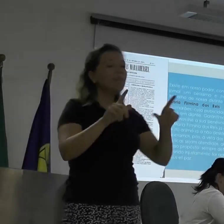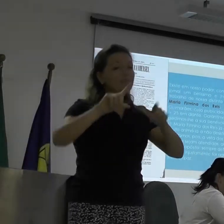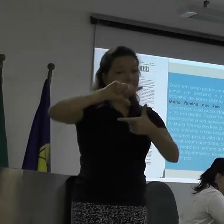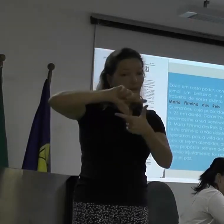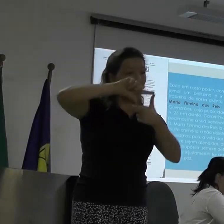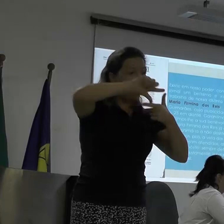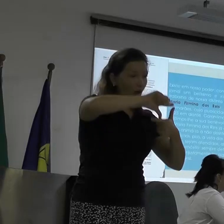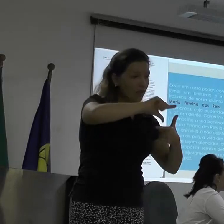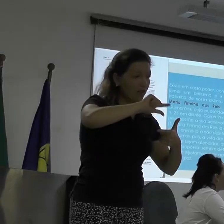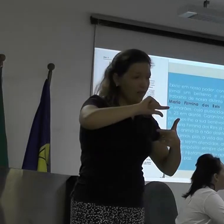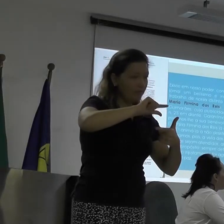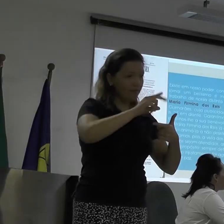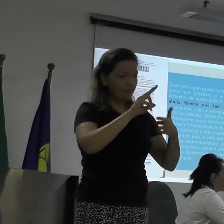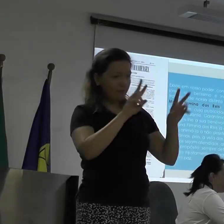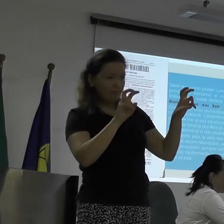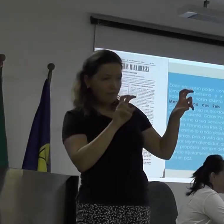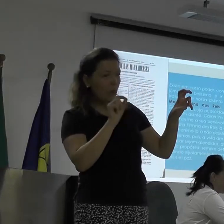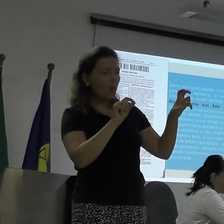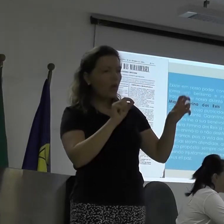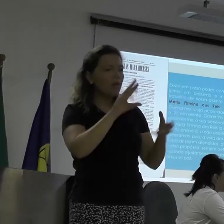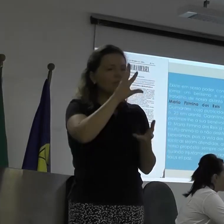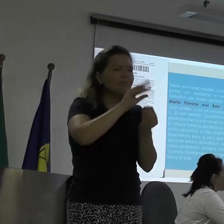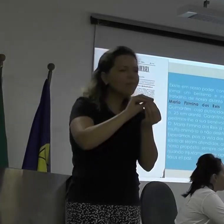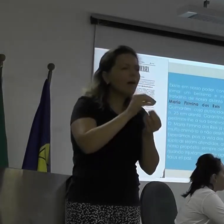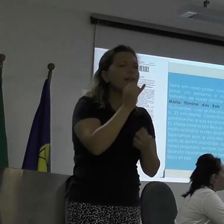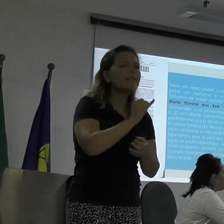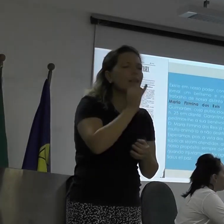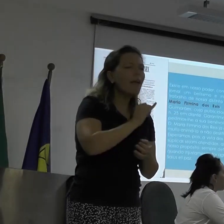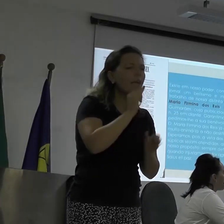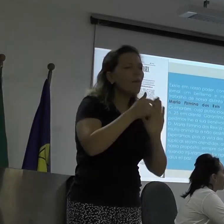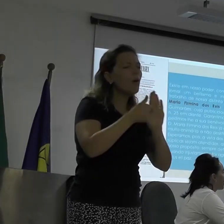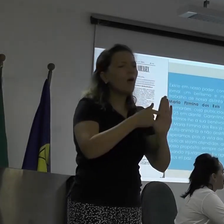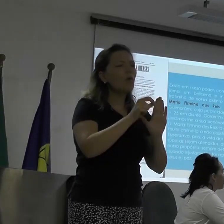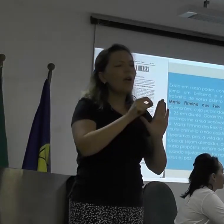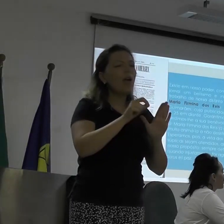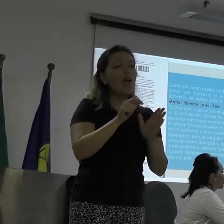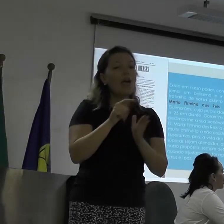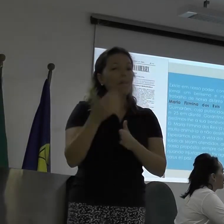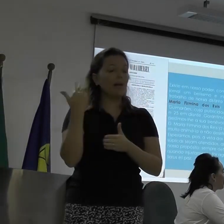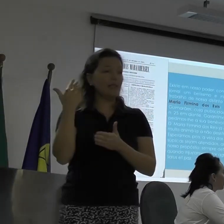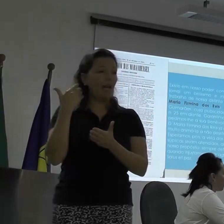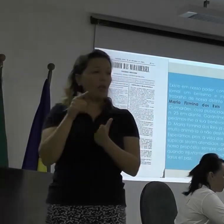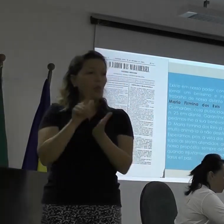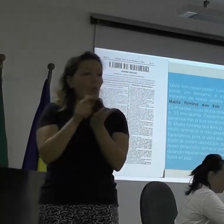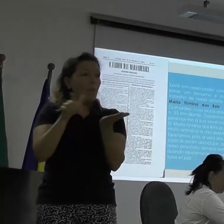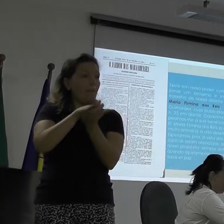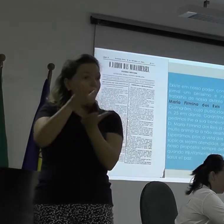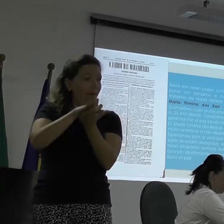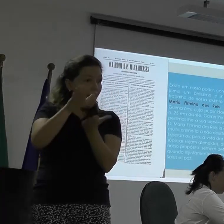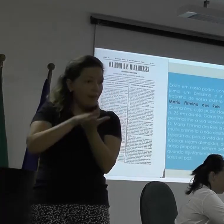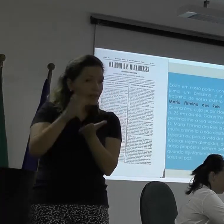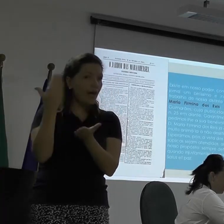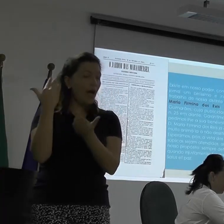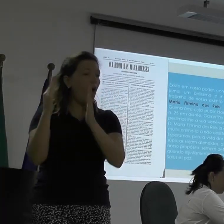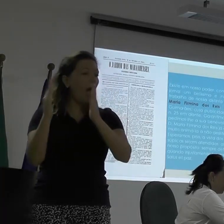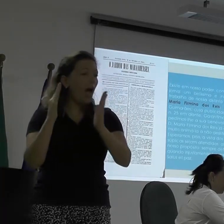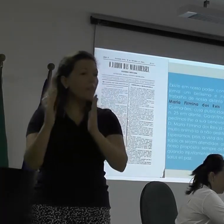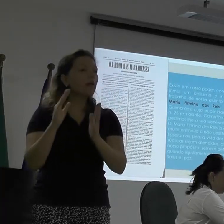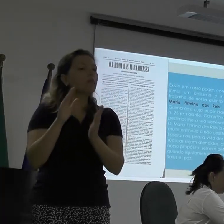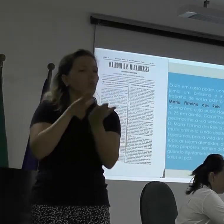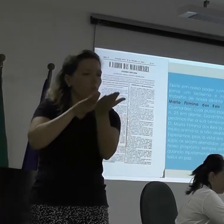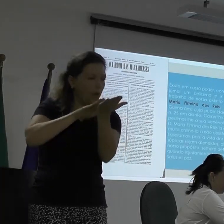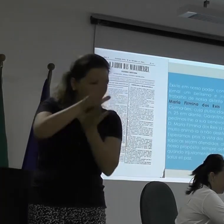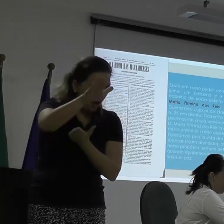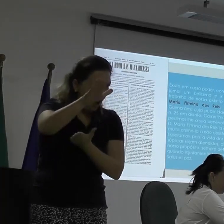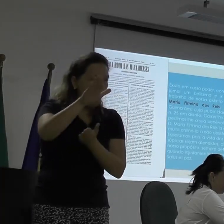notinha é apenas um pequeno exemplo para mostrar que a imprensa da época, ela não só publicava as